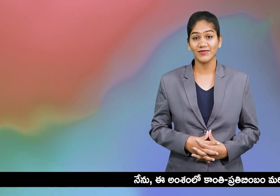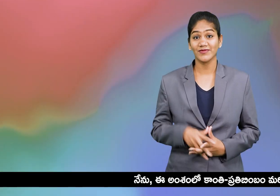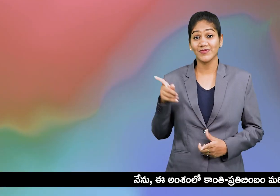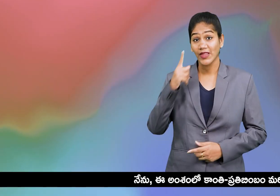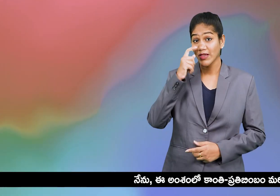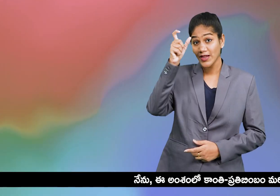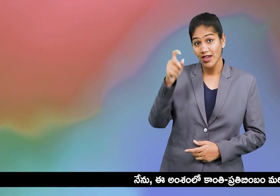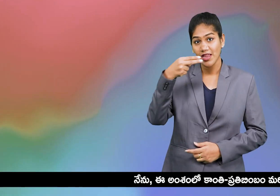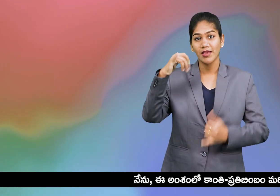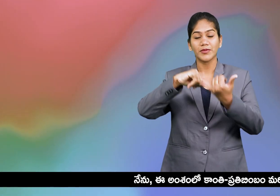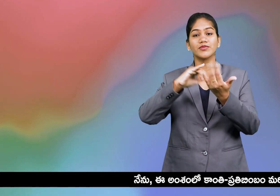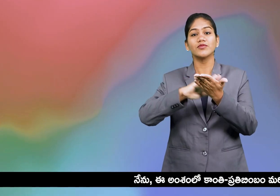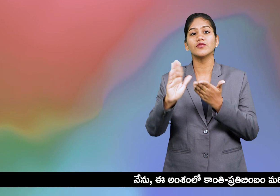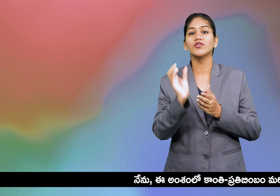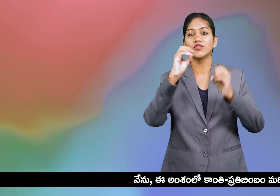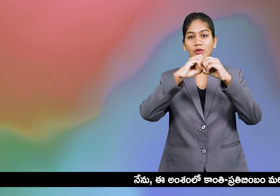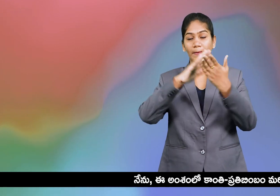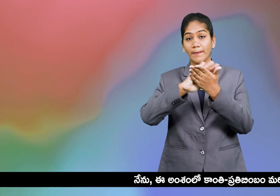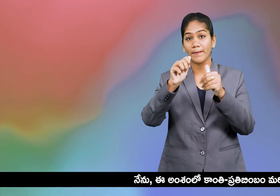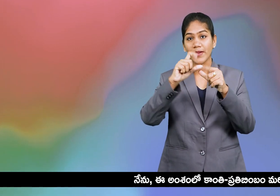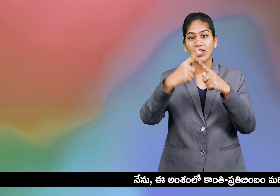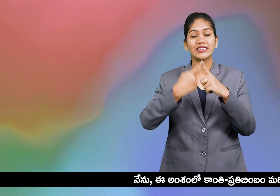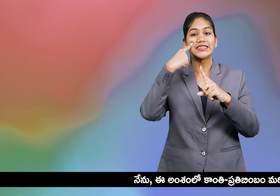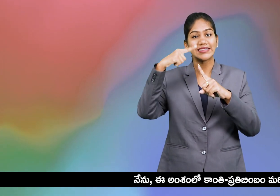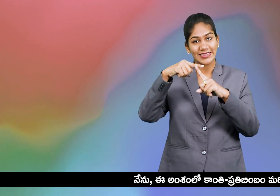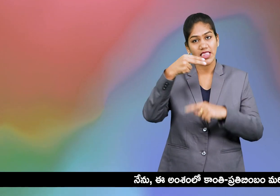నేను ఈ అంశంలో కాంతి ప్రతిబింబం మరియు